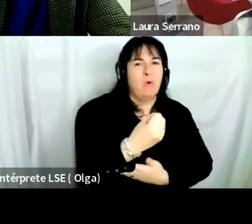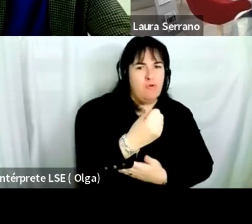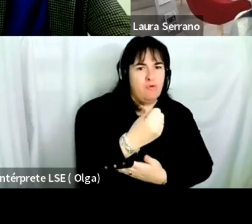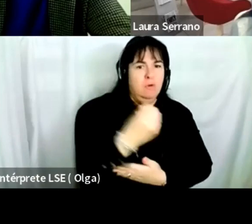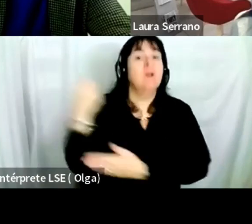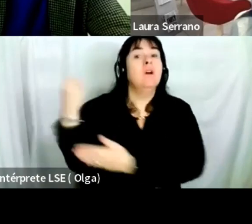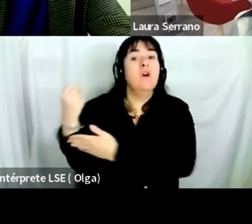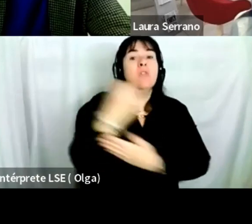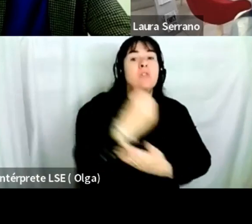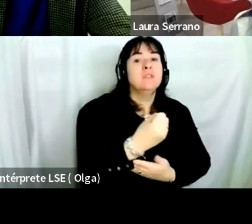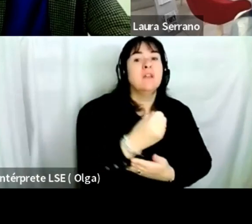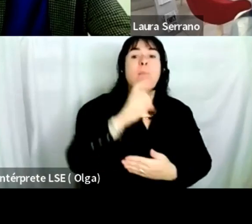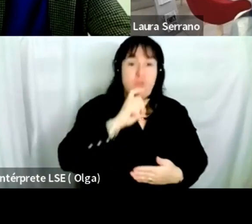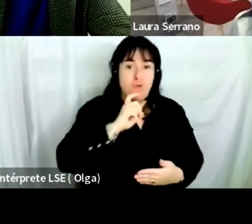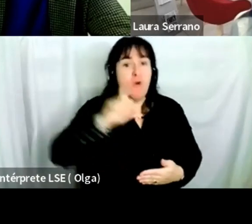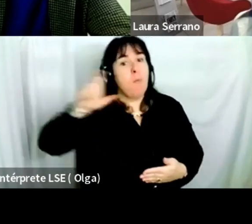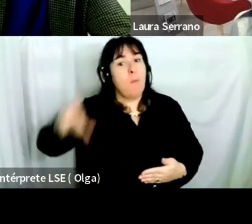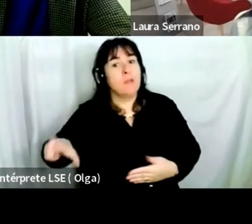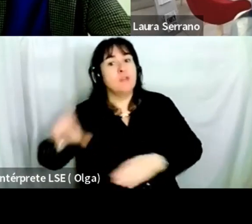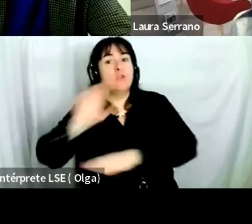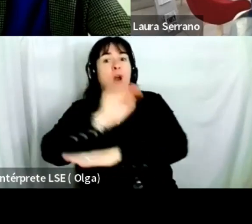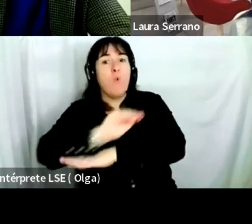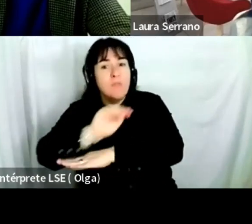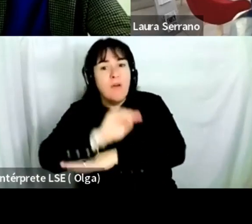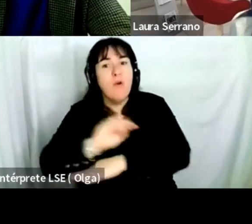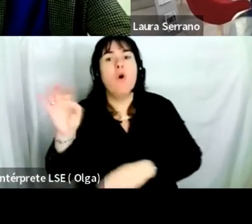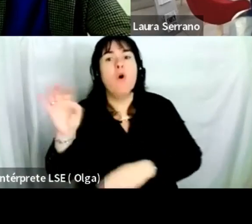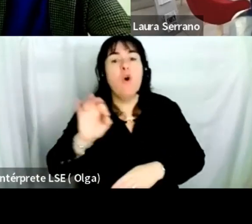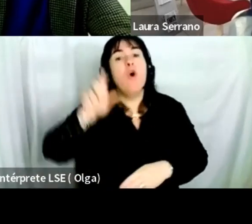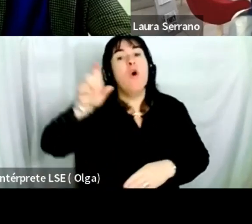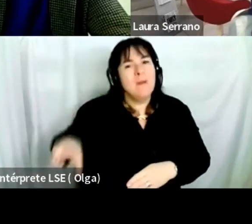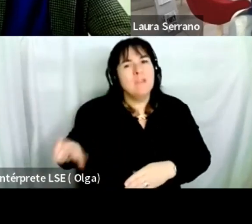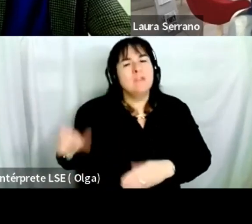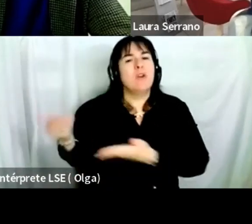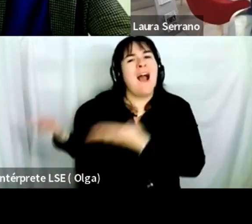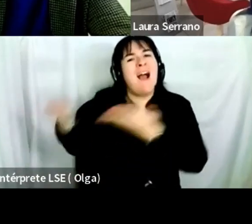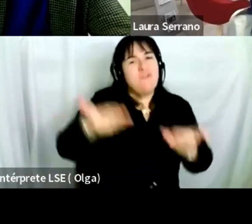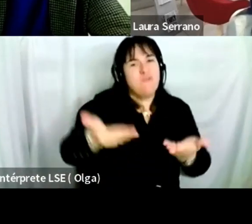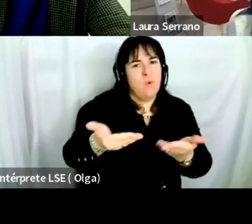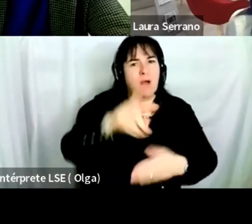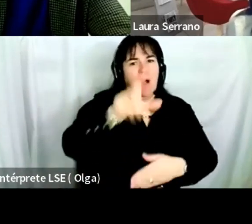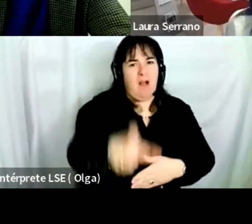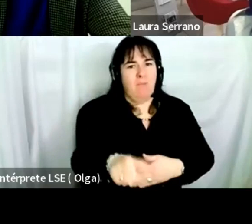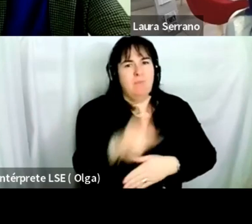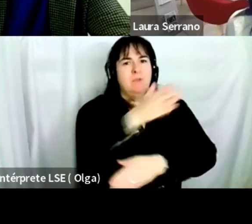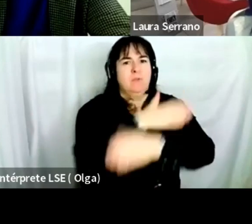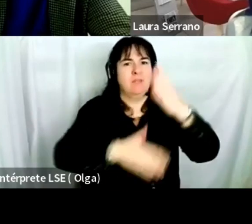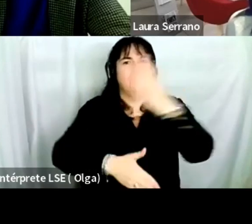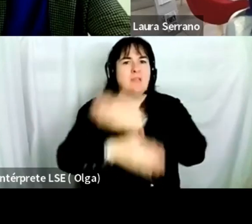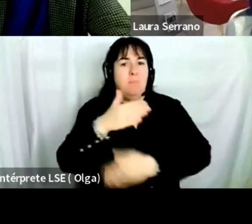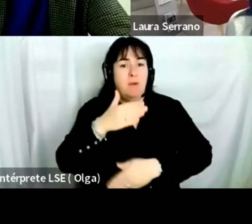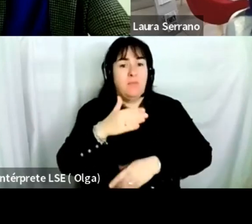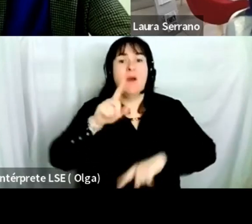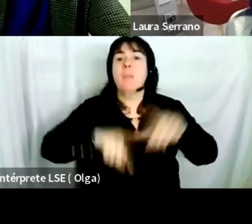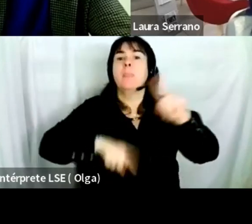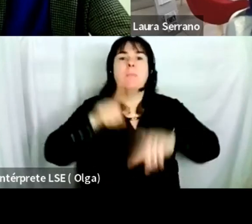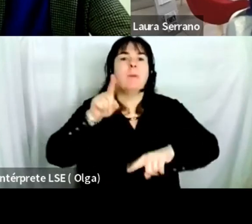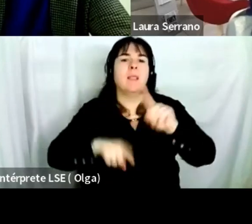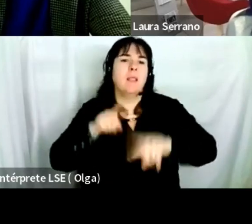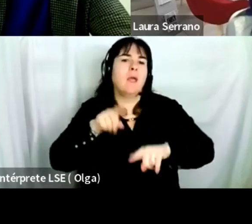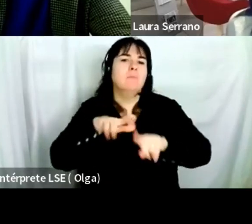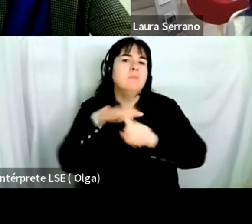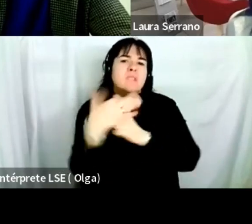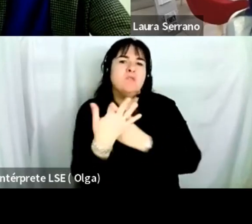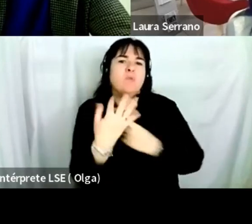través de un curador o de una persona que va a ayudar a esa persona con discapacidad en determinadas cuestiones.